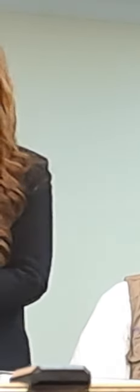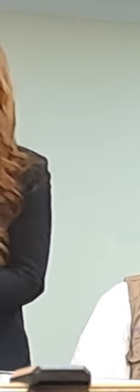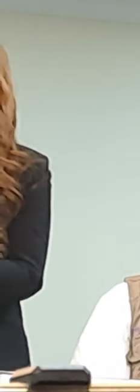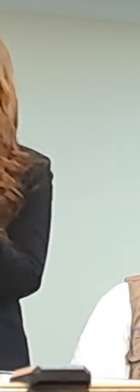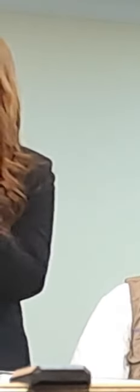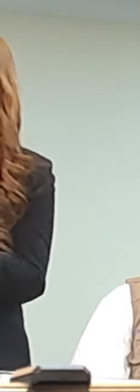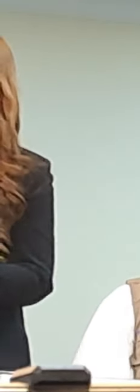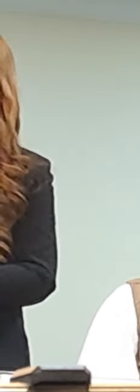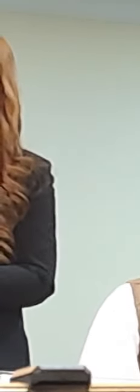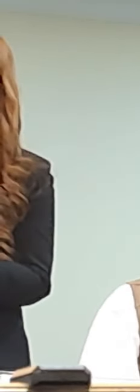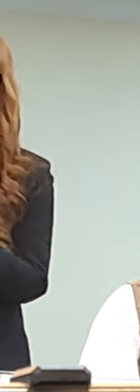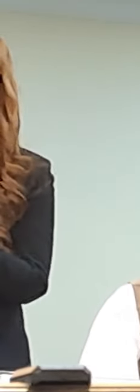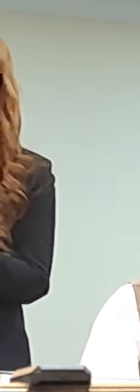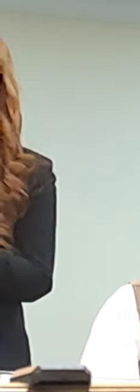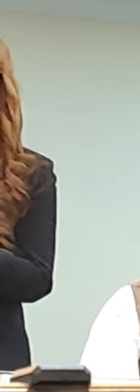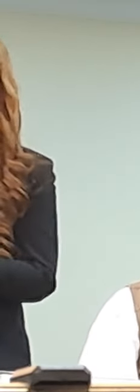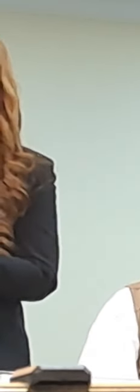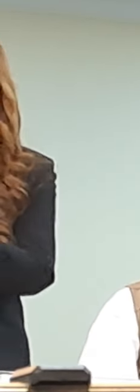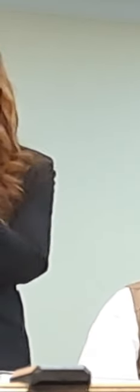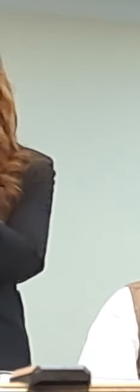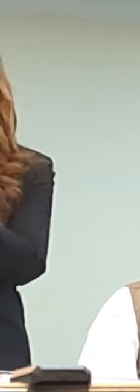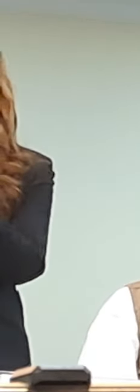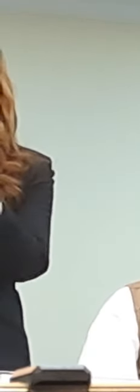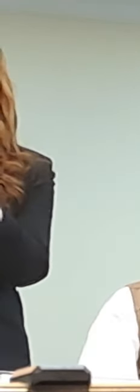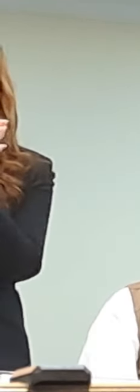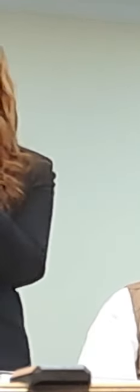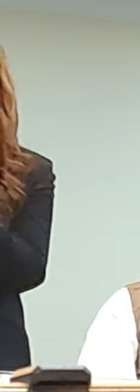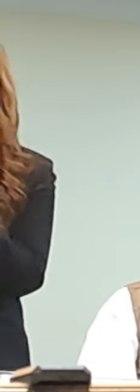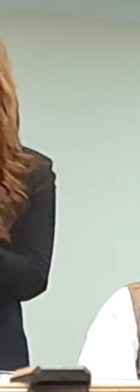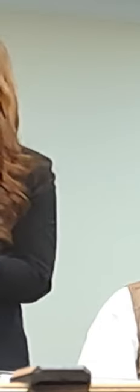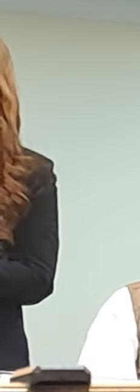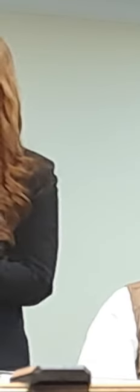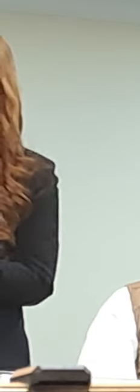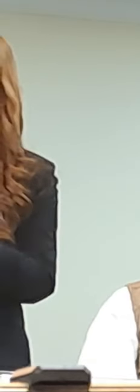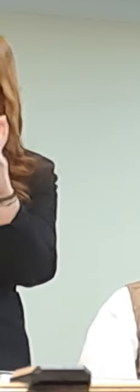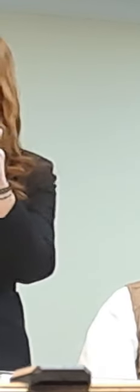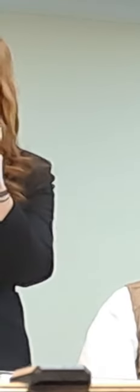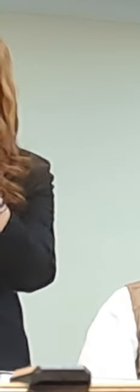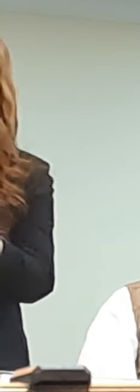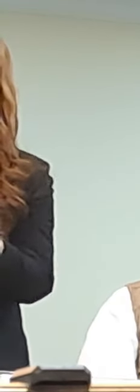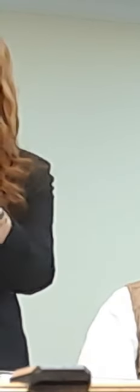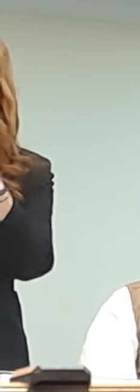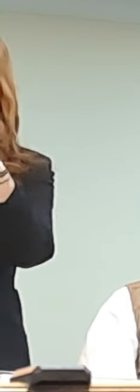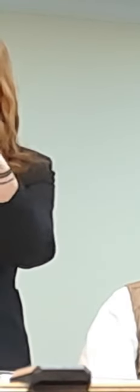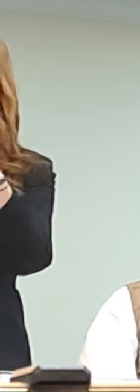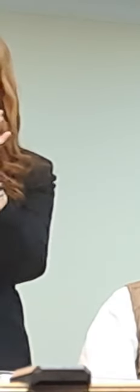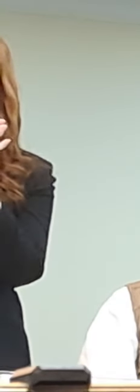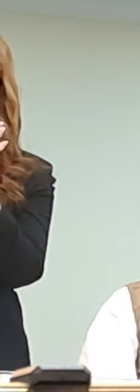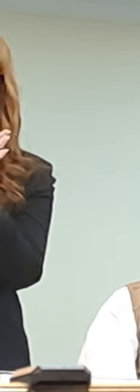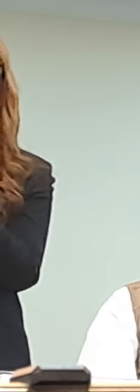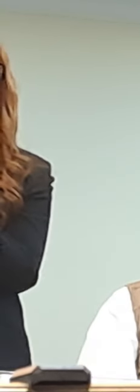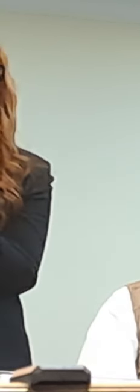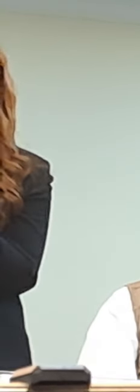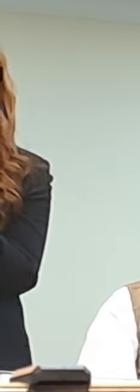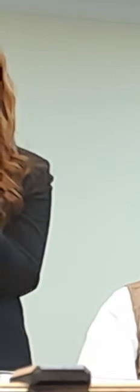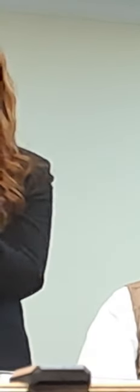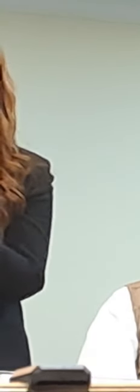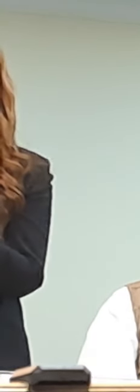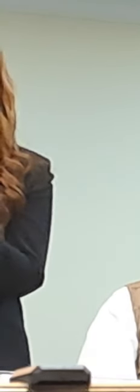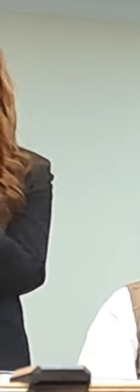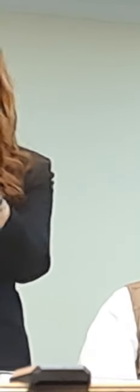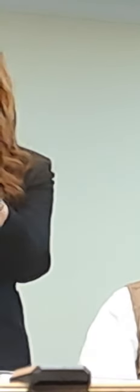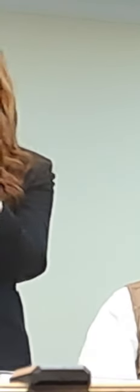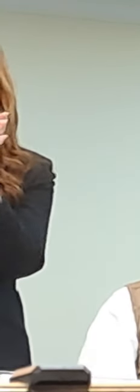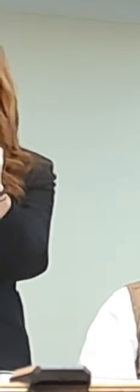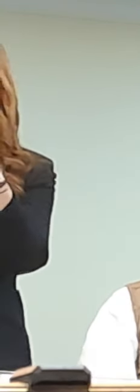Puslapor Bareskrim Polri di Sentul, kami melakukan pemeriksaan destruksi asam dan di sumsum